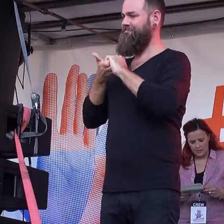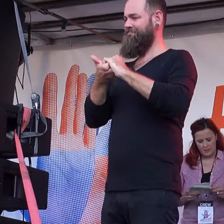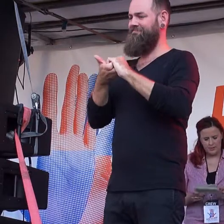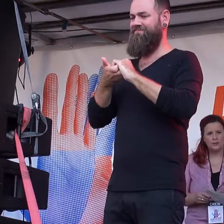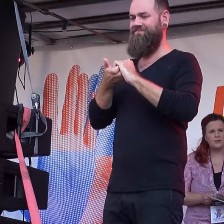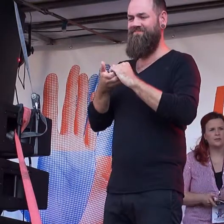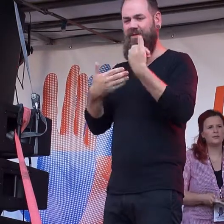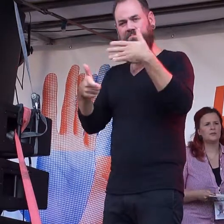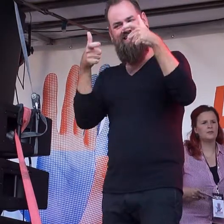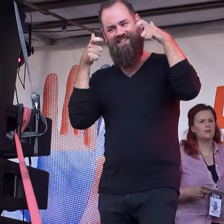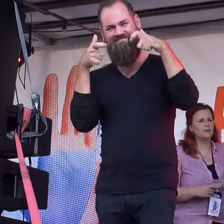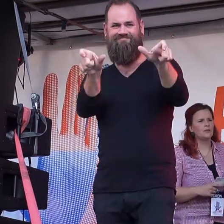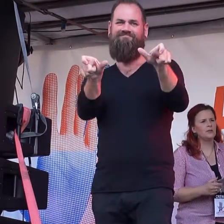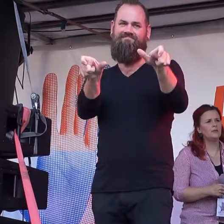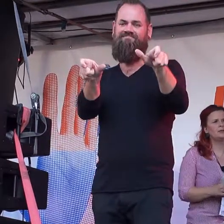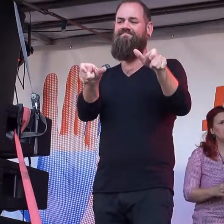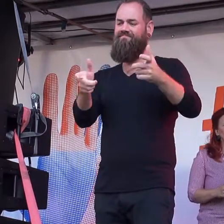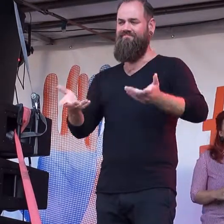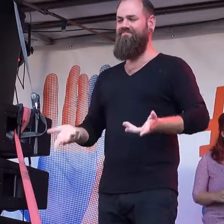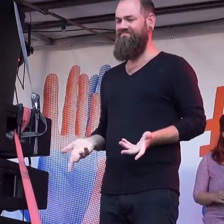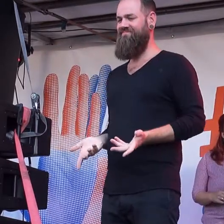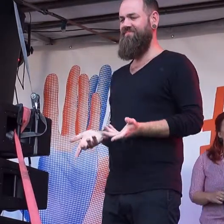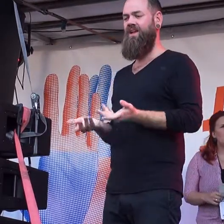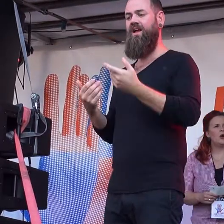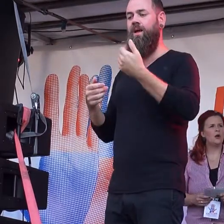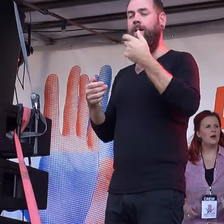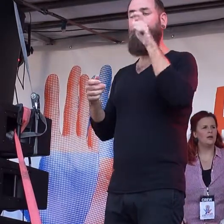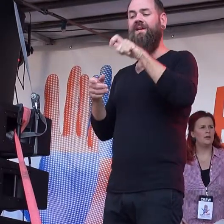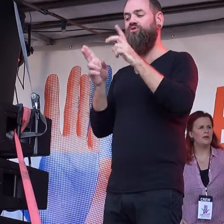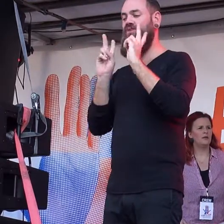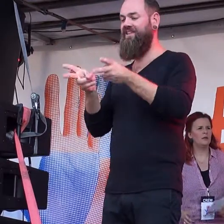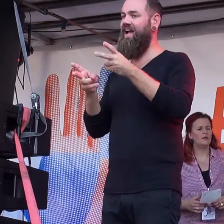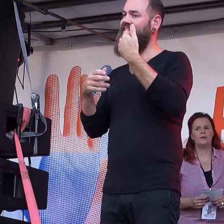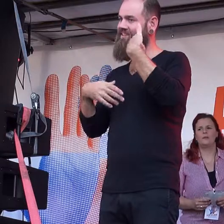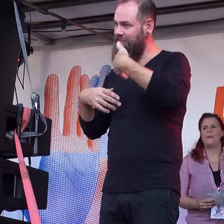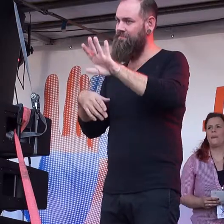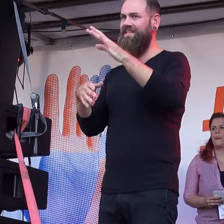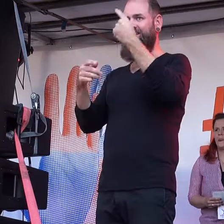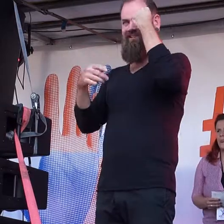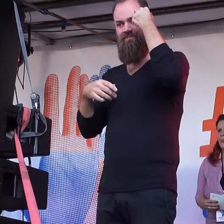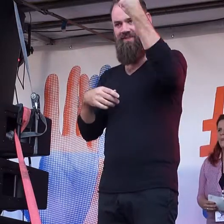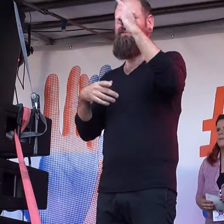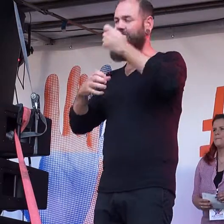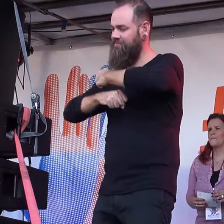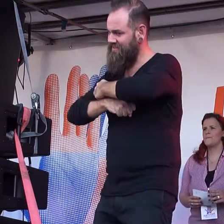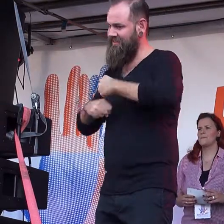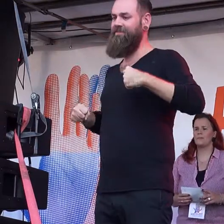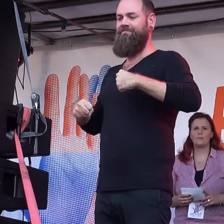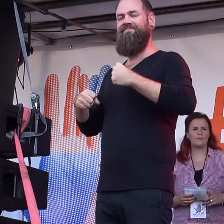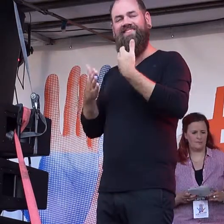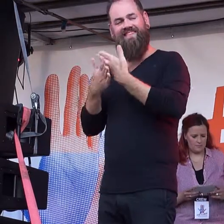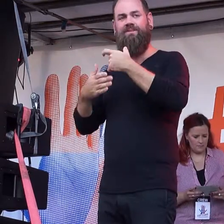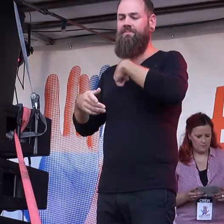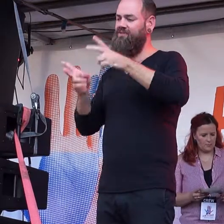gegen den abbau von menschen rechnen unsere gesellschaft wirken menschenrechte stehen niemals zur disposition erst recht in zeiten